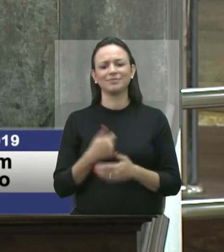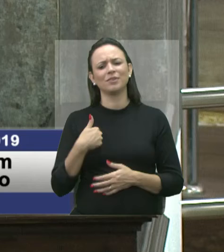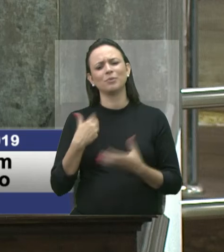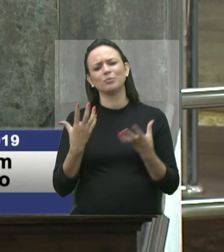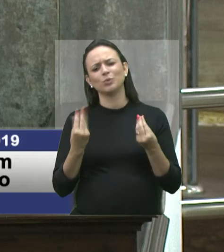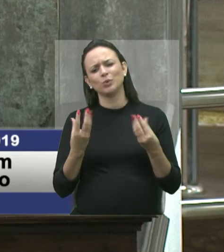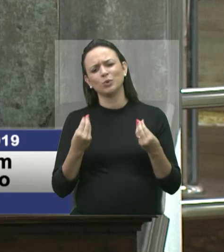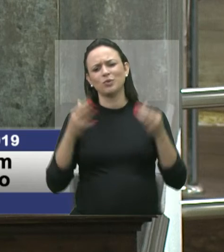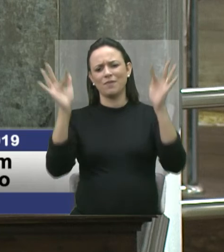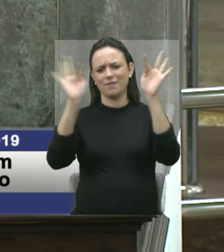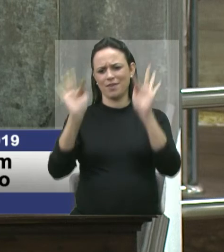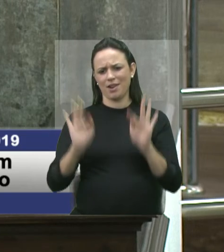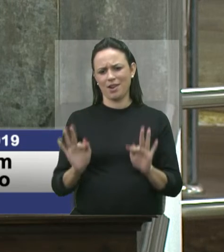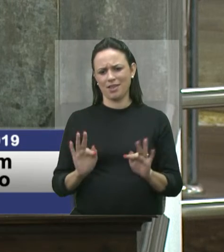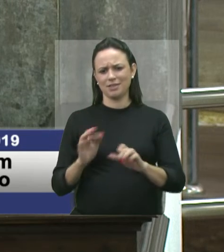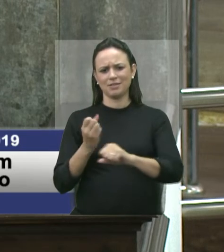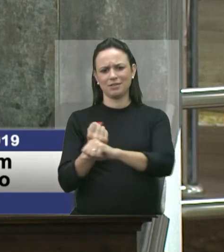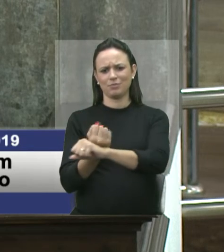feliz e